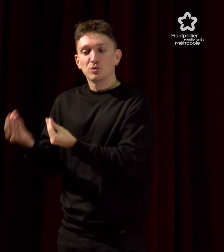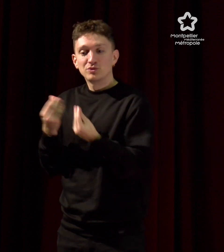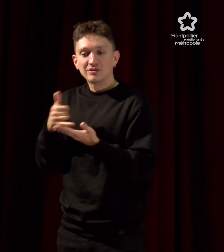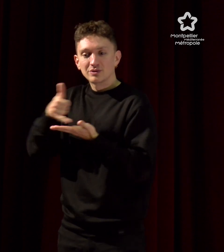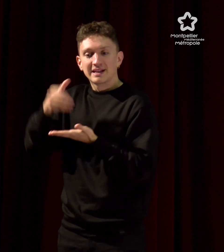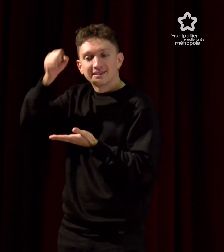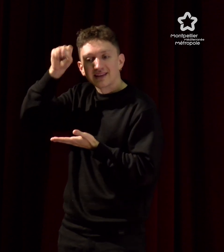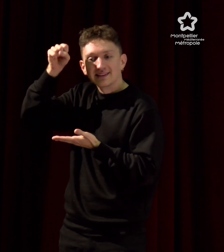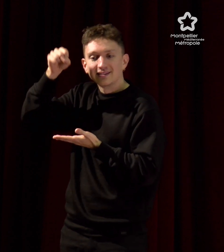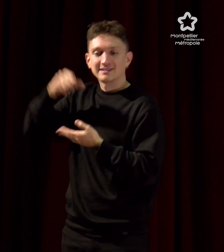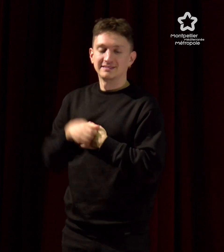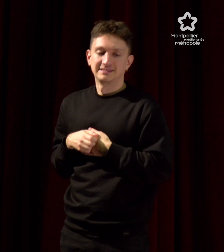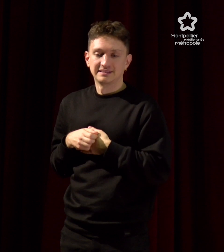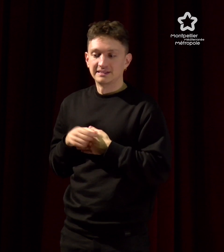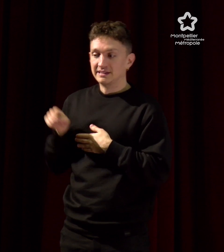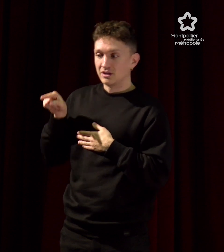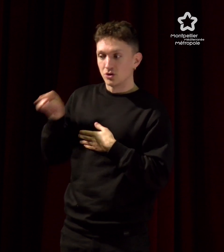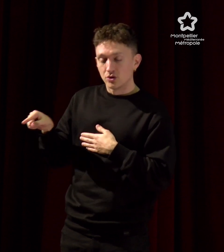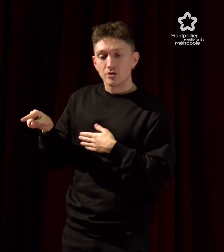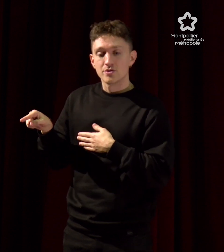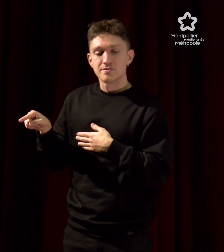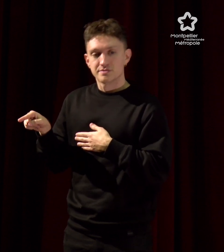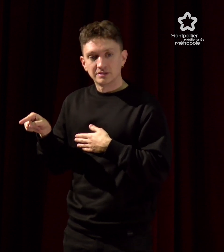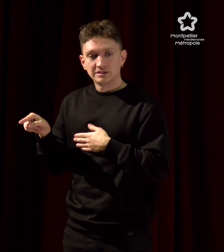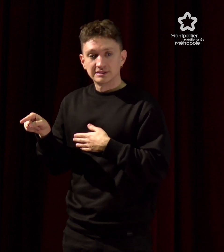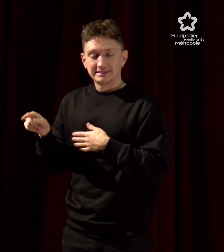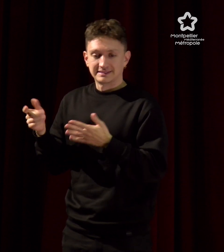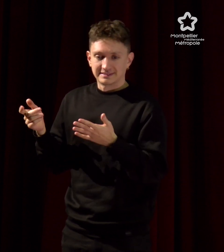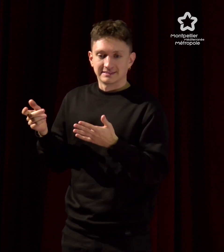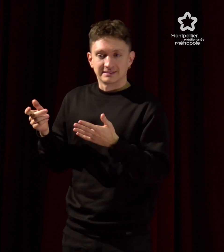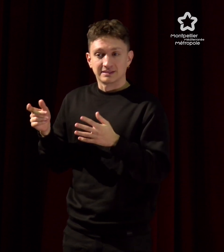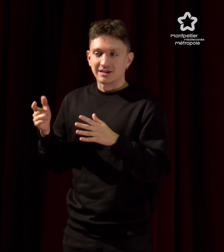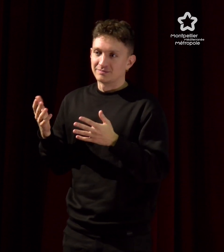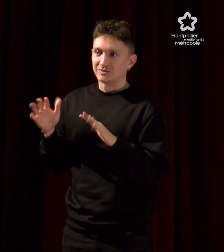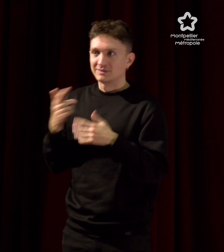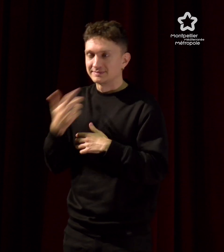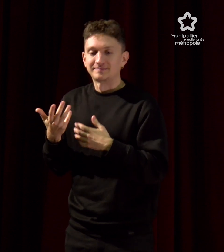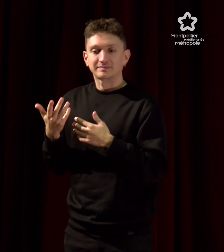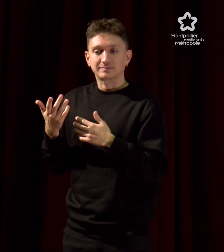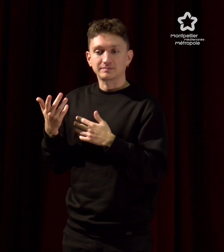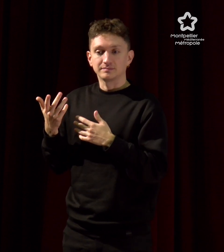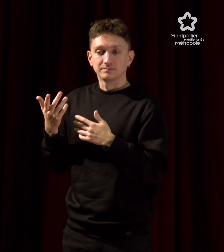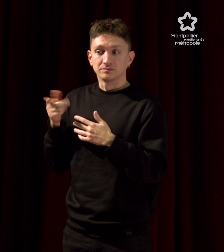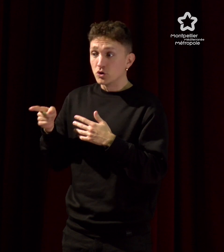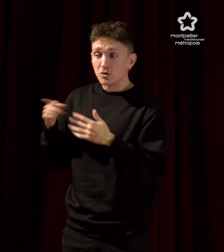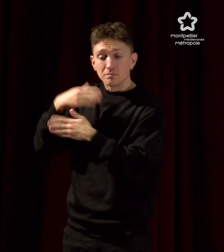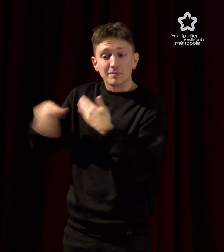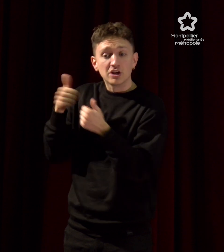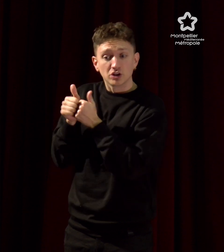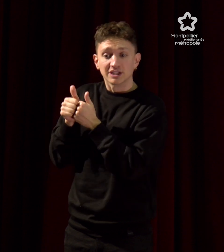eux, ils ont résisté à l'envahisseur. Non, c'est-à-dire ils n'ont pas de mélange avec le peuple des steppes, les